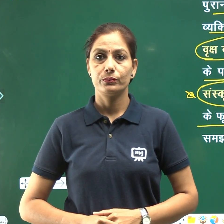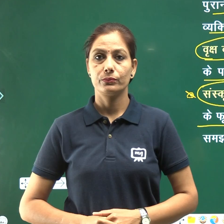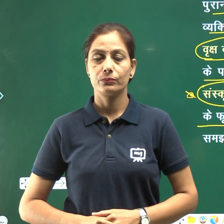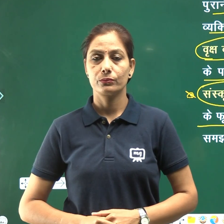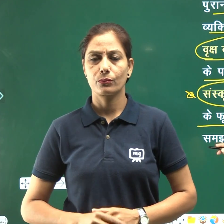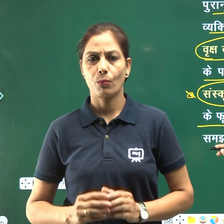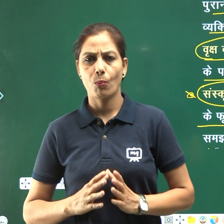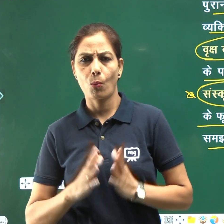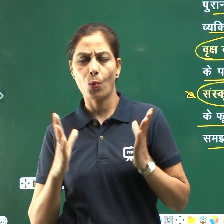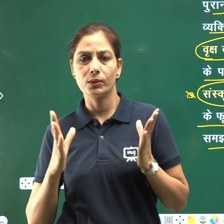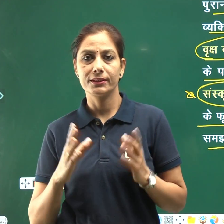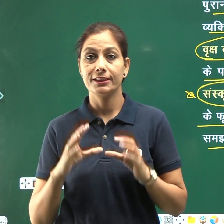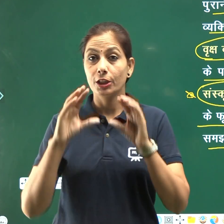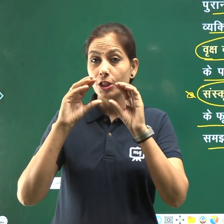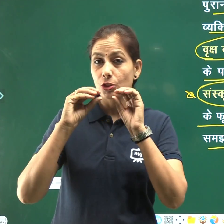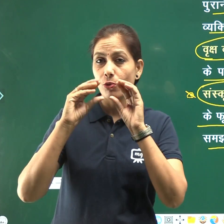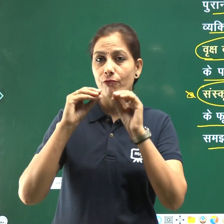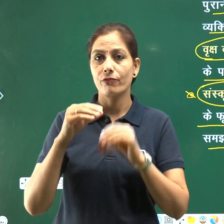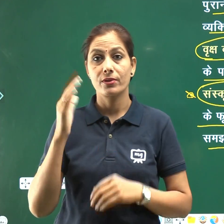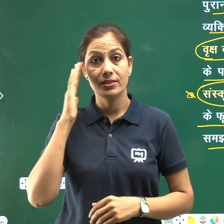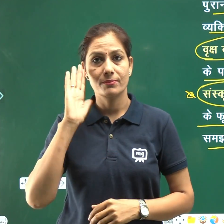बहुत ही कोमल समझा गया है।